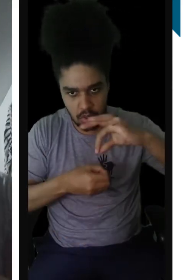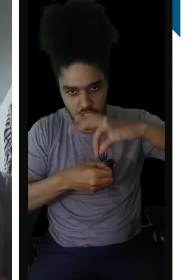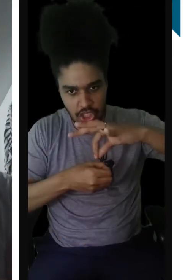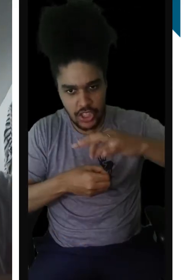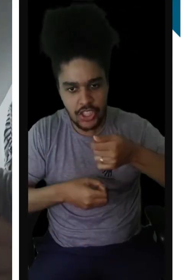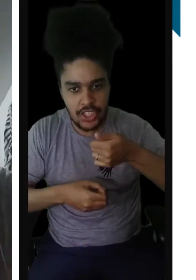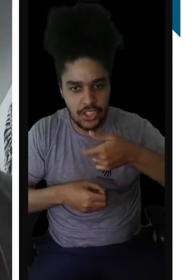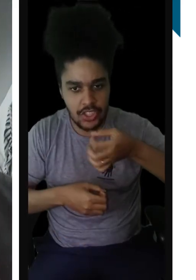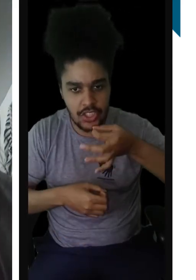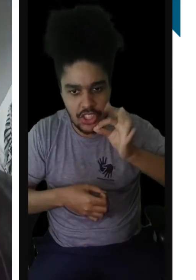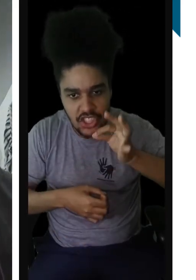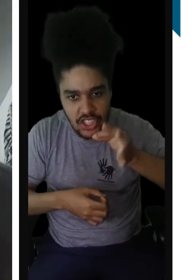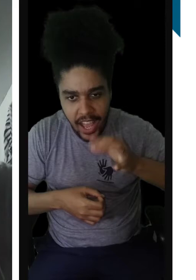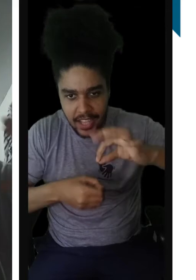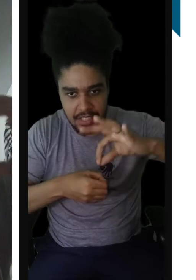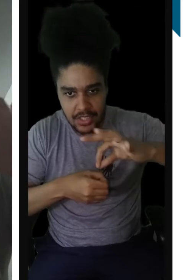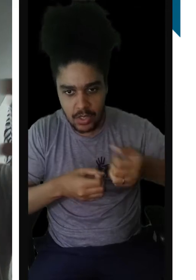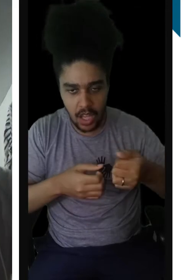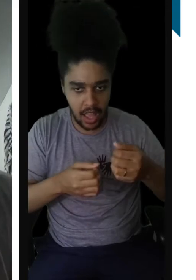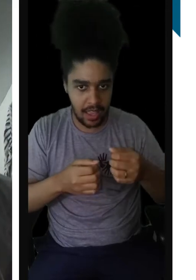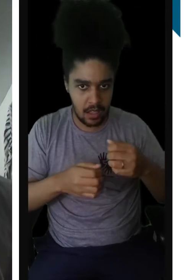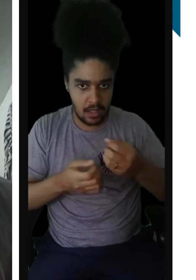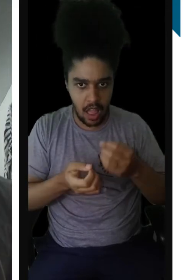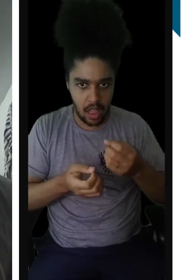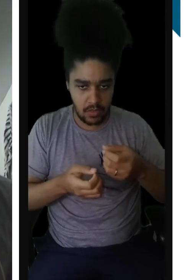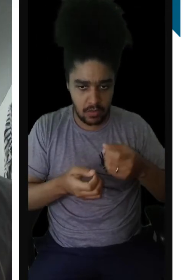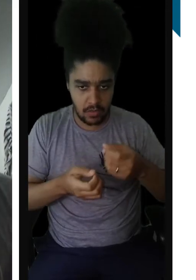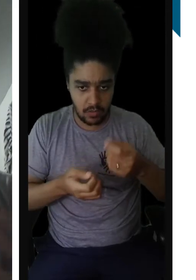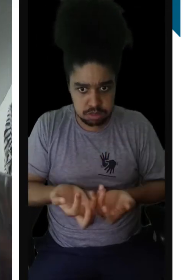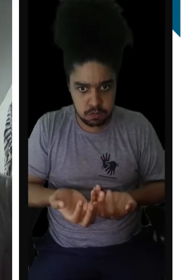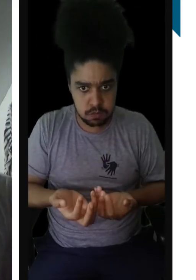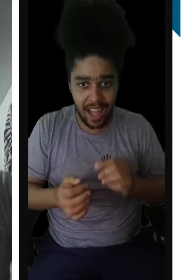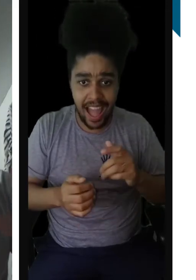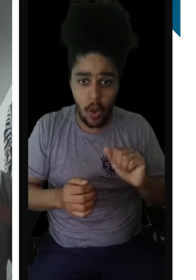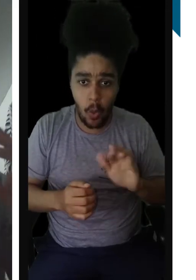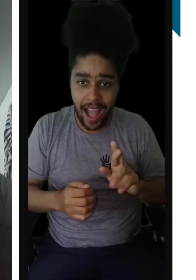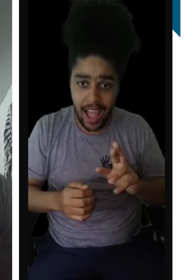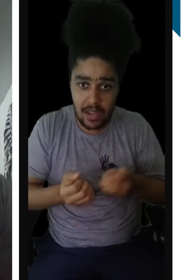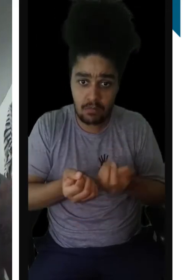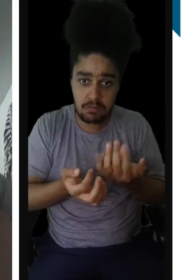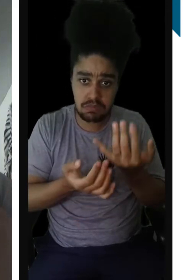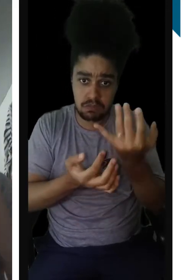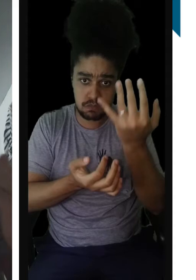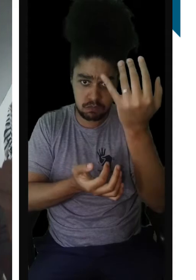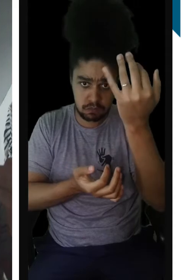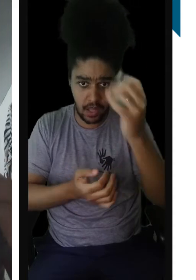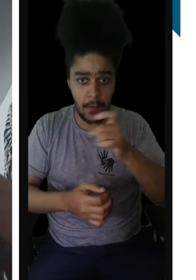vai estar descendo. Assim, meu amigo, é a baixa atmosfera. Assim é a